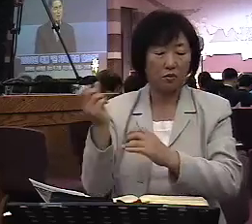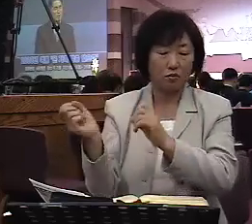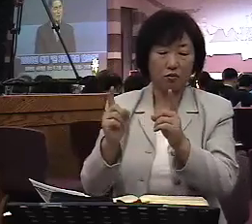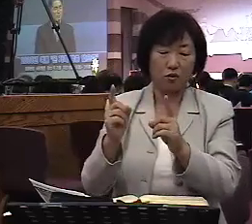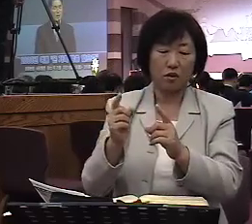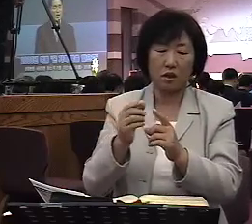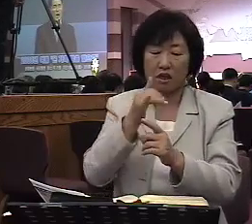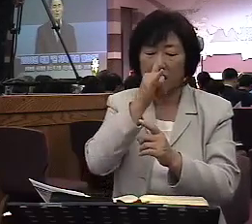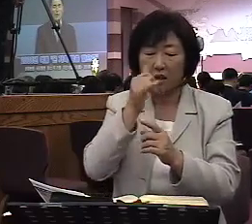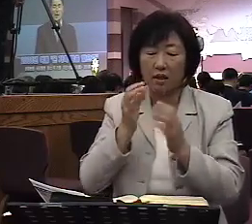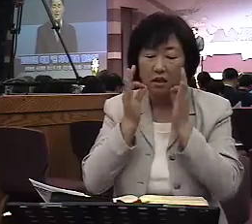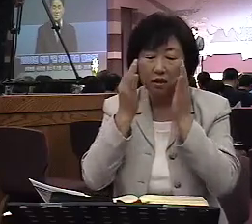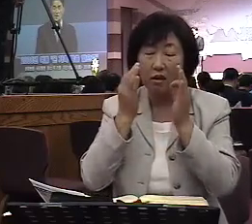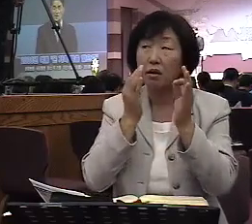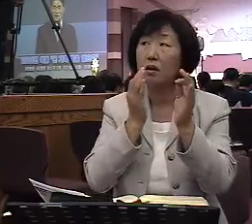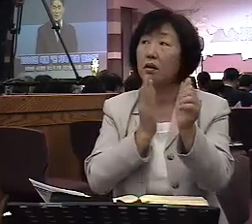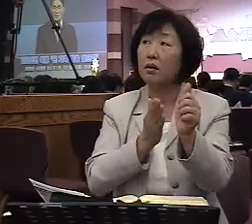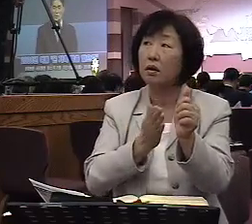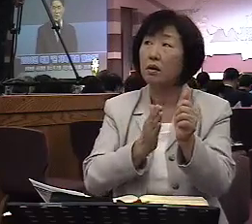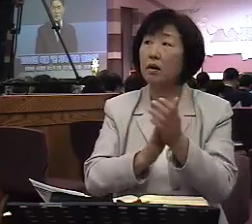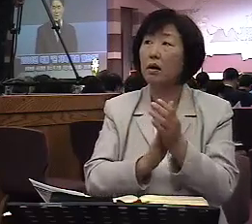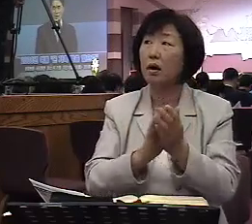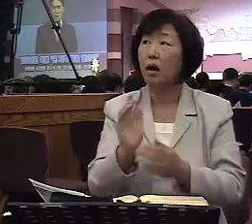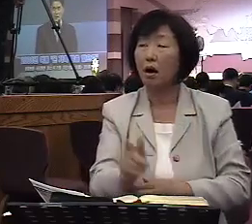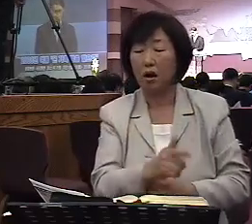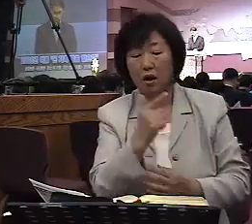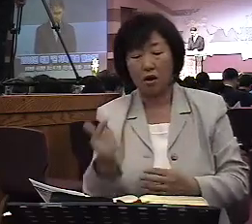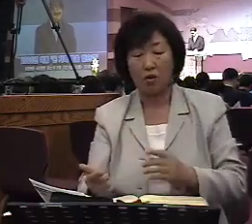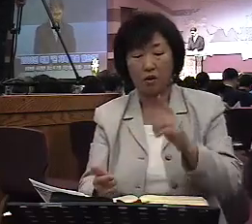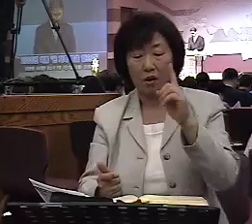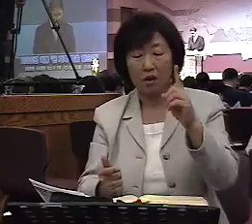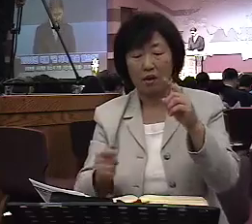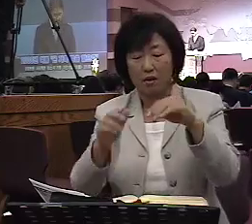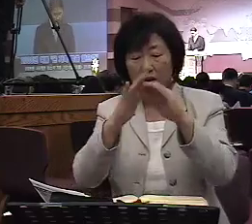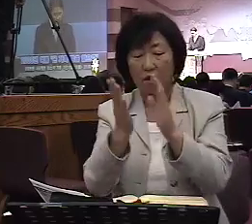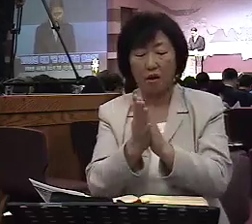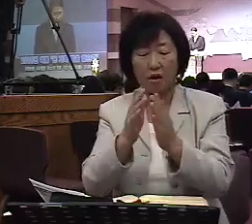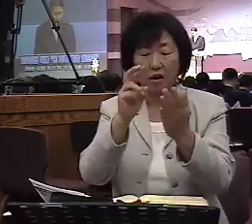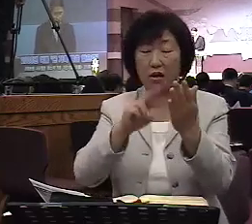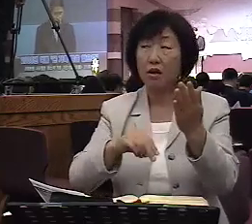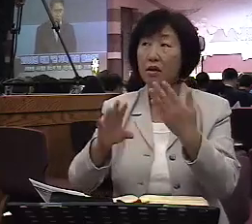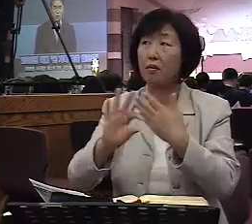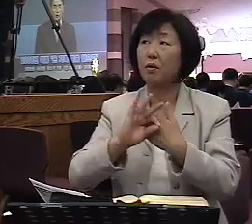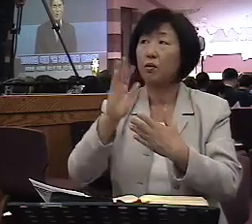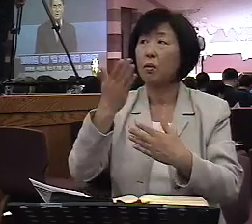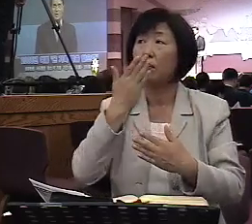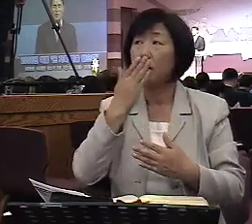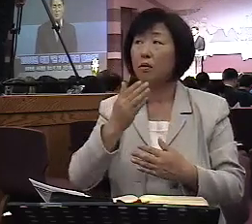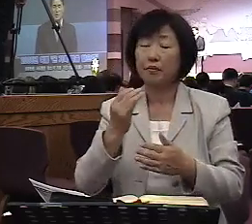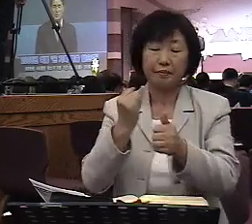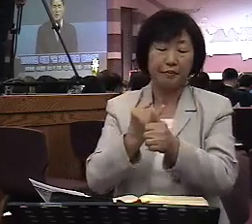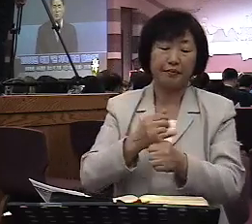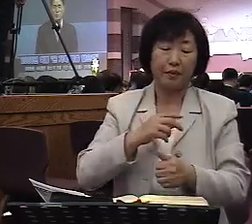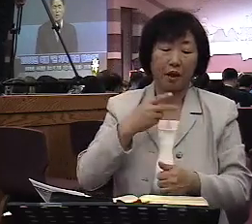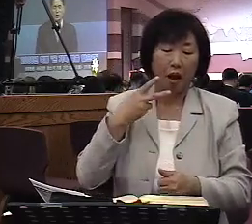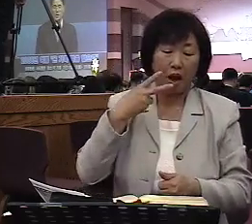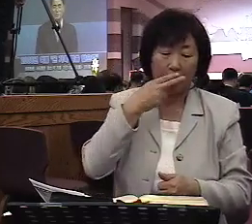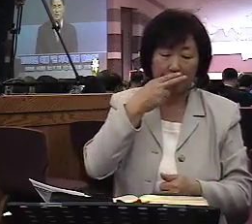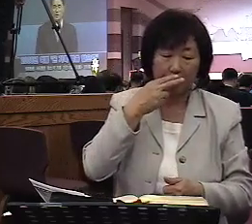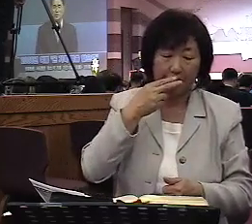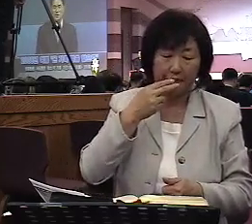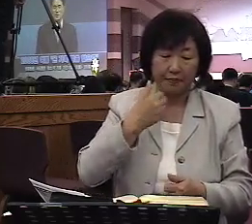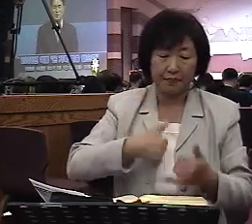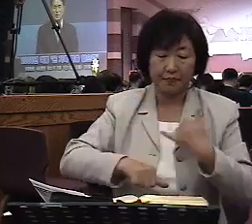간절히 바랍니다. 하루에 한 장씩 읽으시면 다 읽으실 수 있습니다. 부모의 금식기도 자녀의 평생